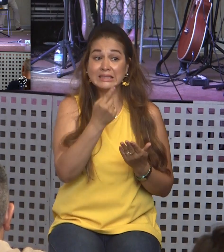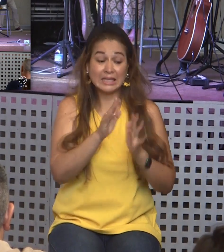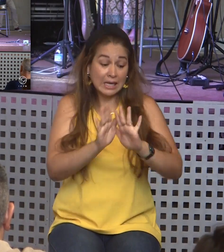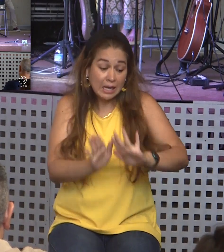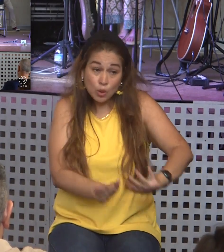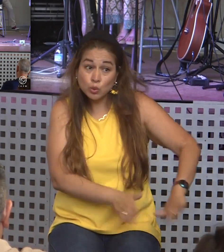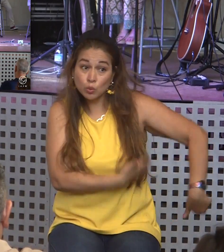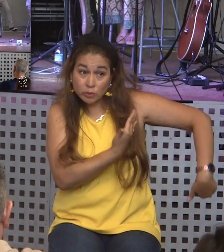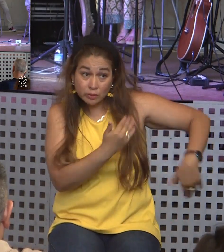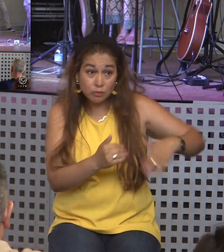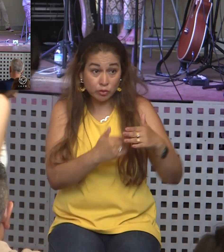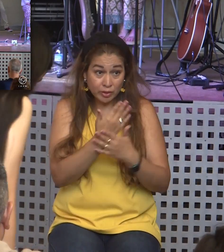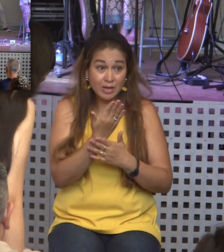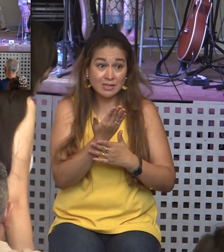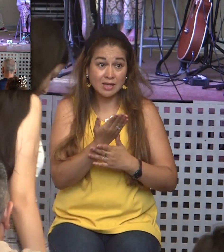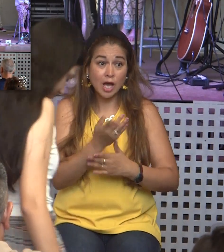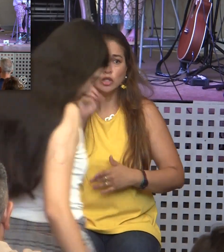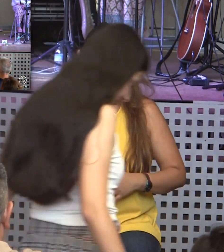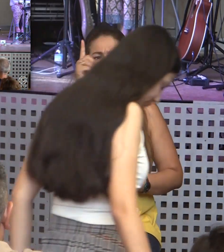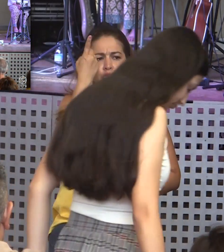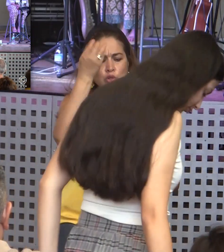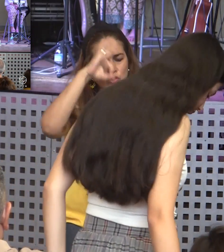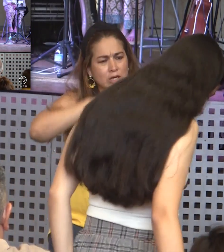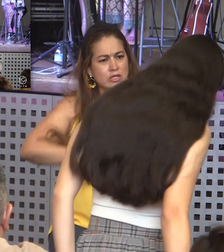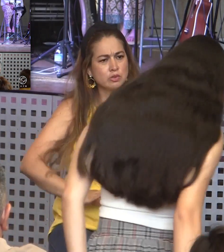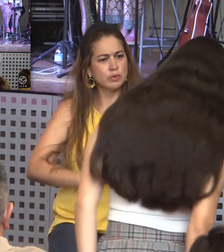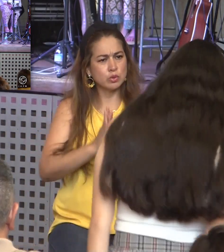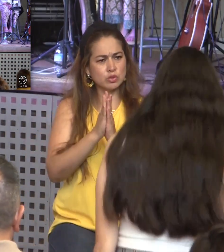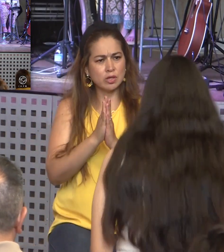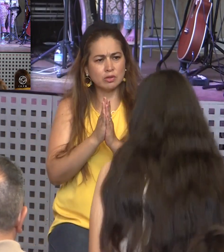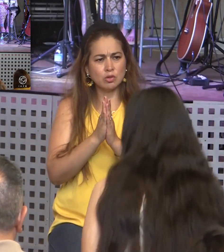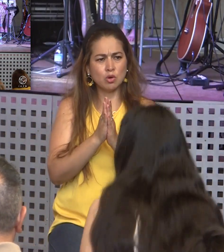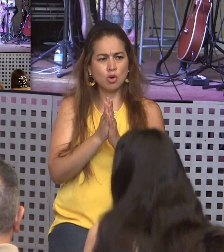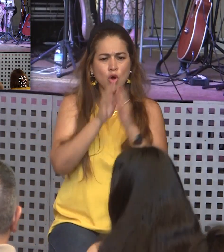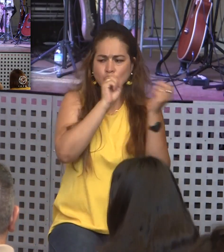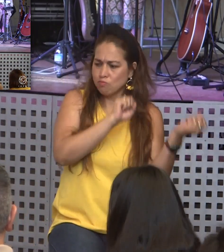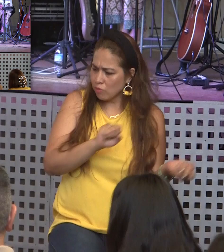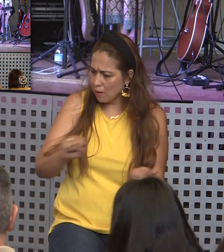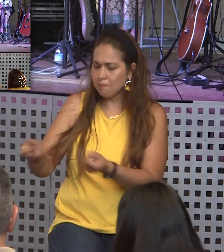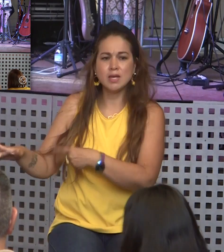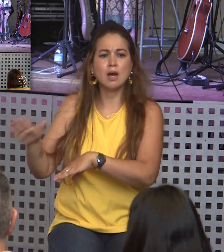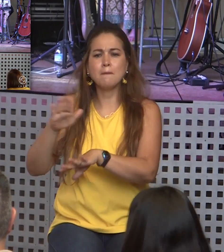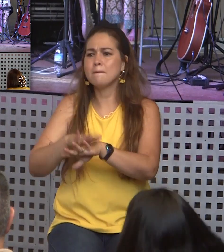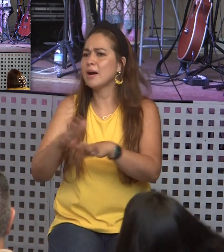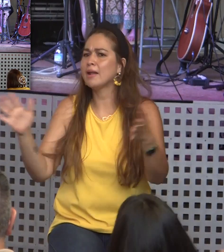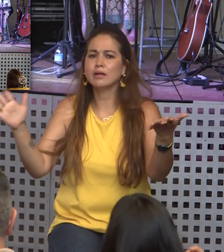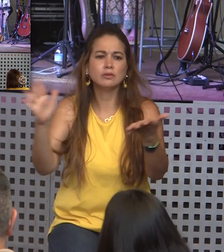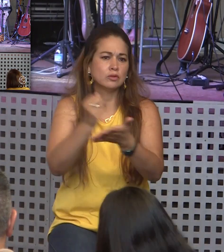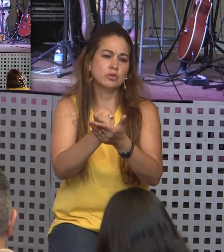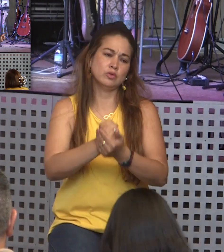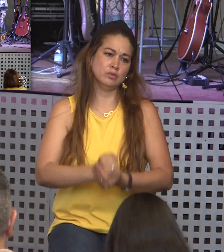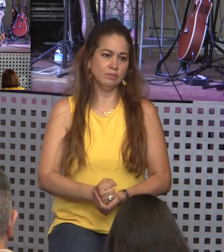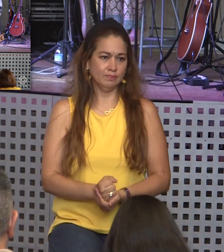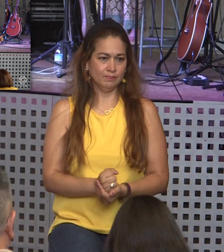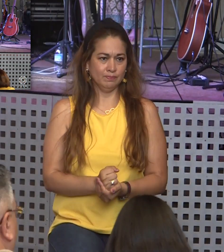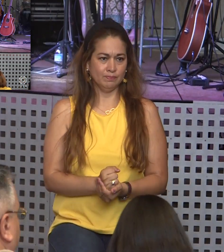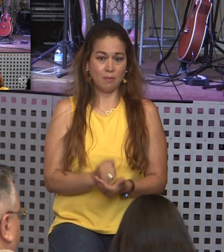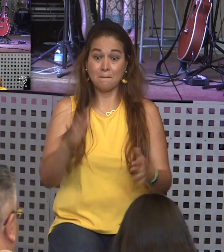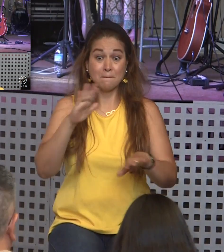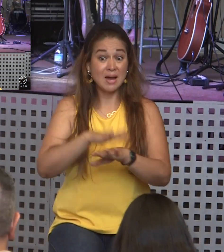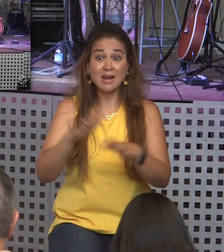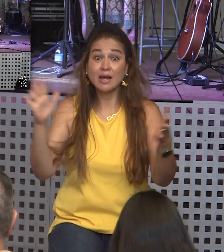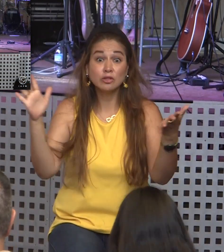sobre toda carne, toda carne, toda carne. Y ahora me voy a detener